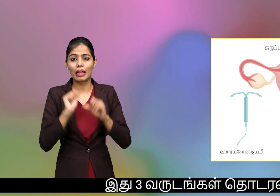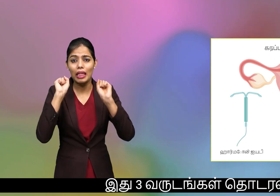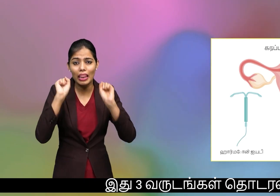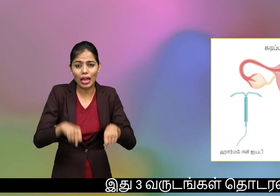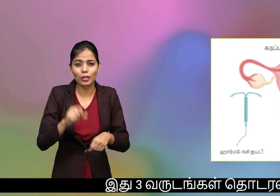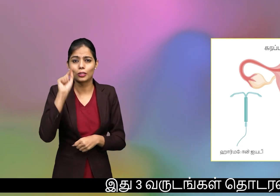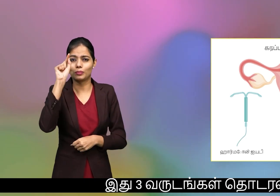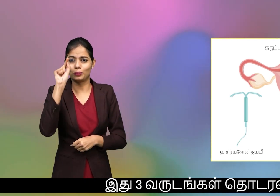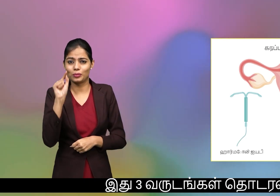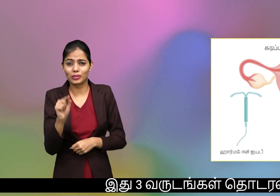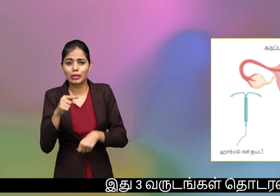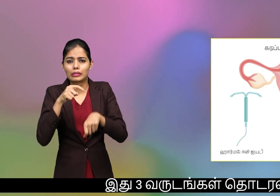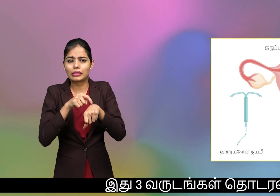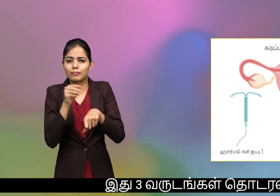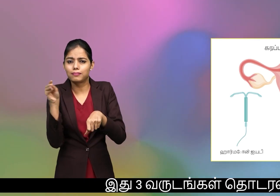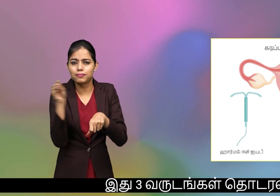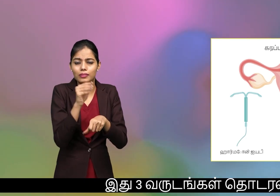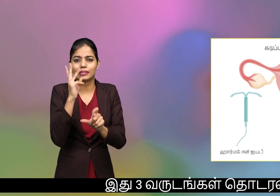இது 3 வருடங்கள் தொடரலாம்.